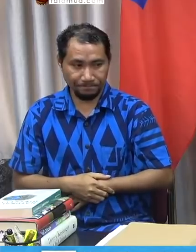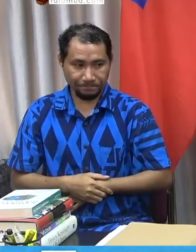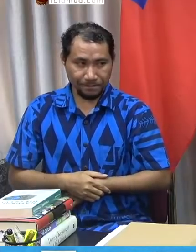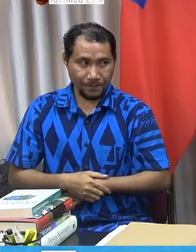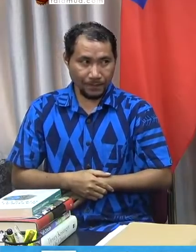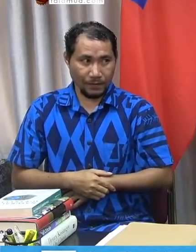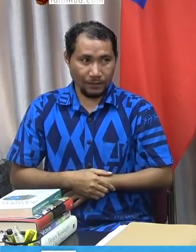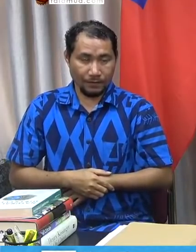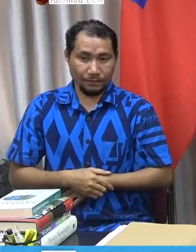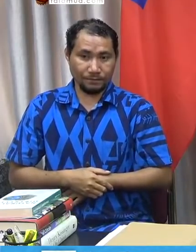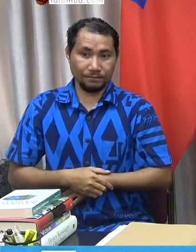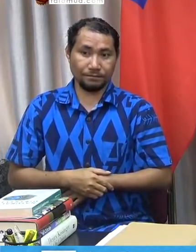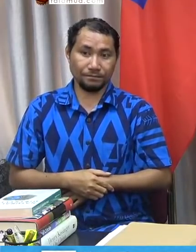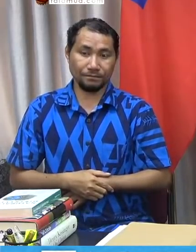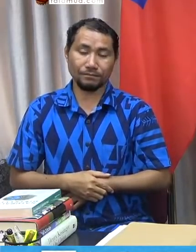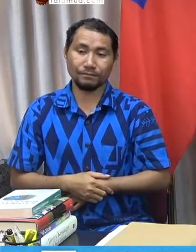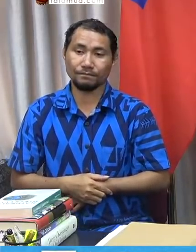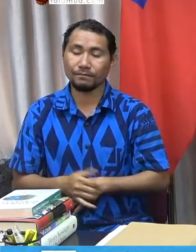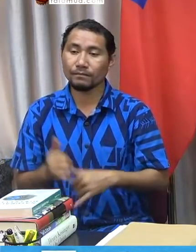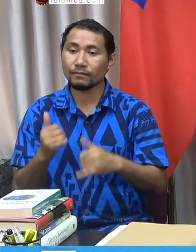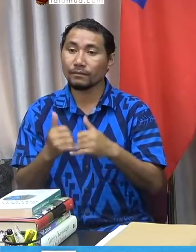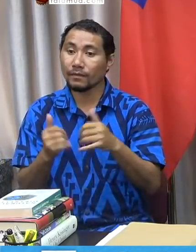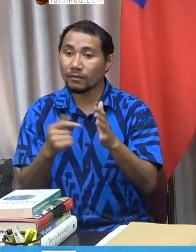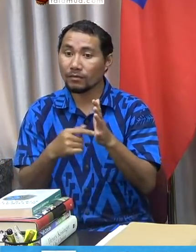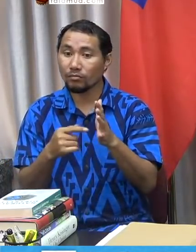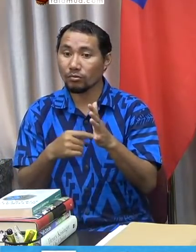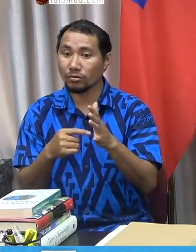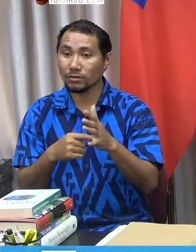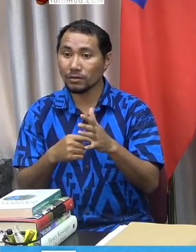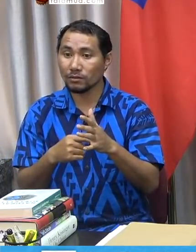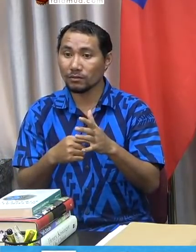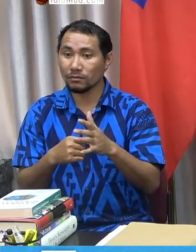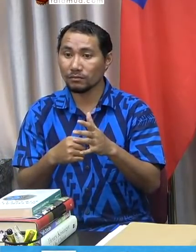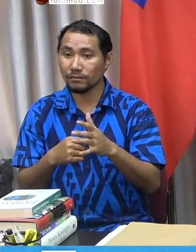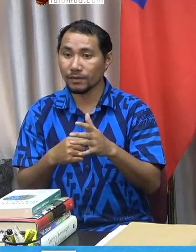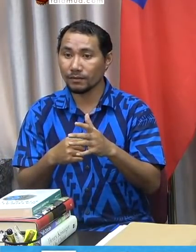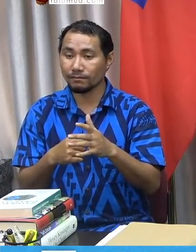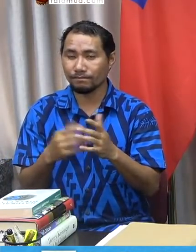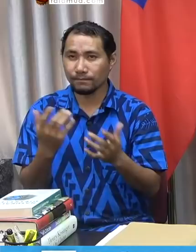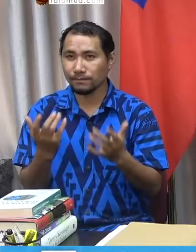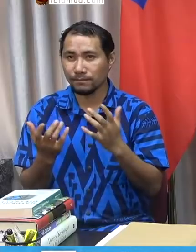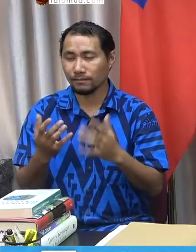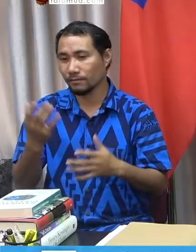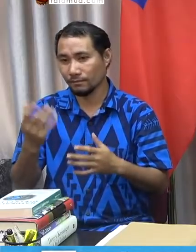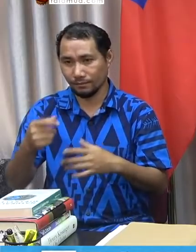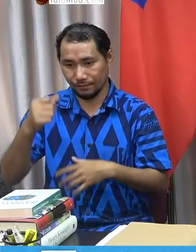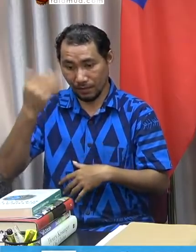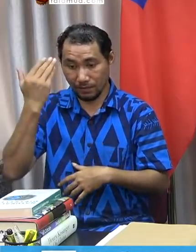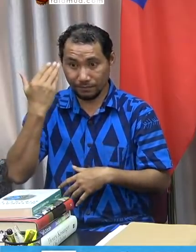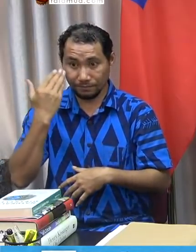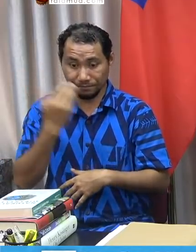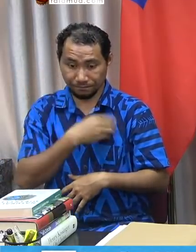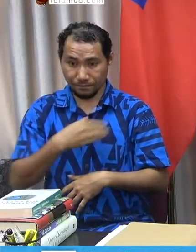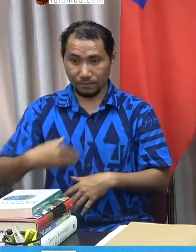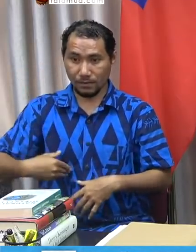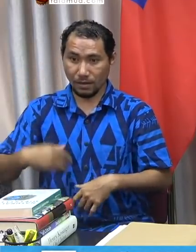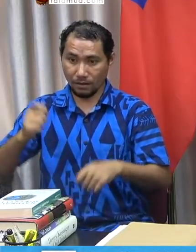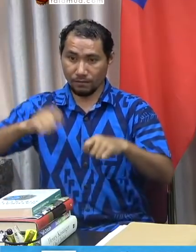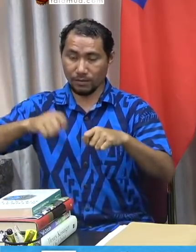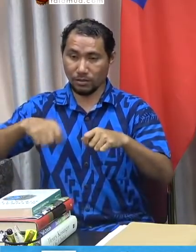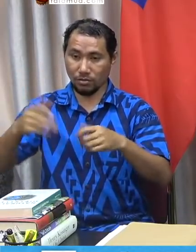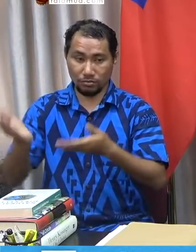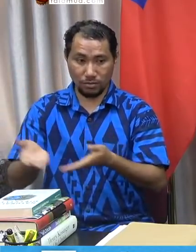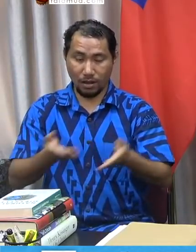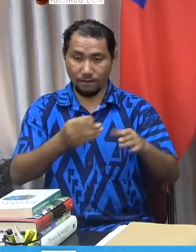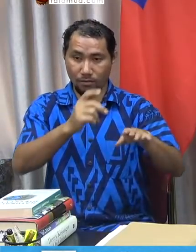le me mawhai le whinangalo o le tamaita i minista ma o le whao o mai i le kabineta o